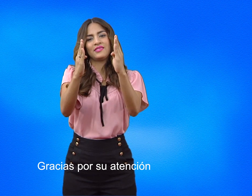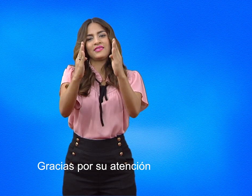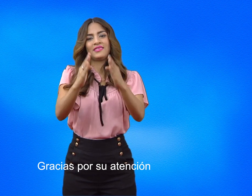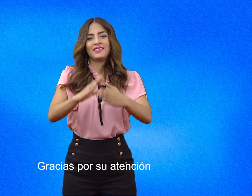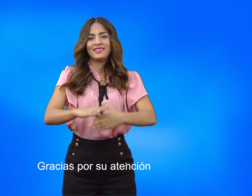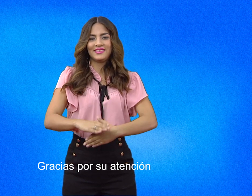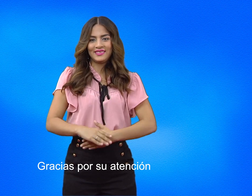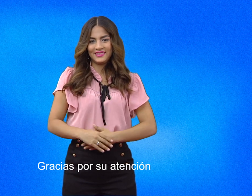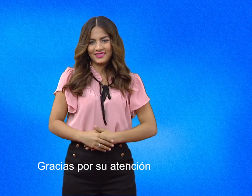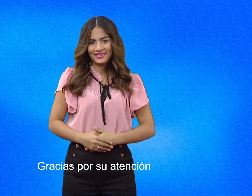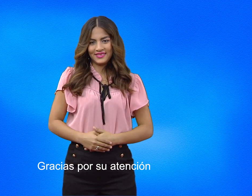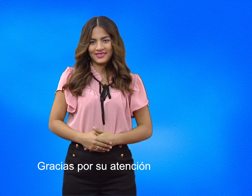Gracias por su atención.